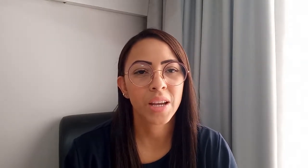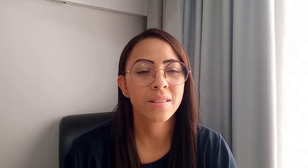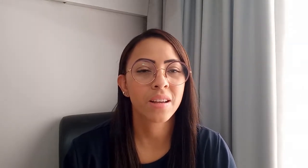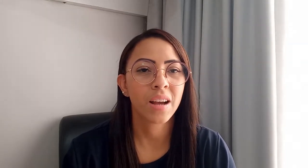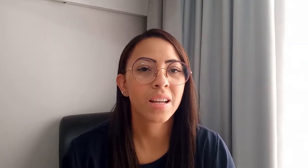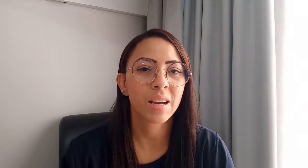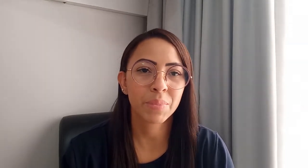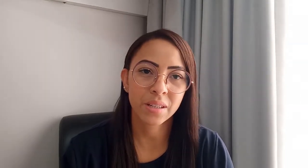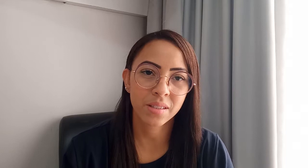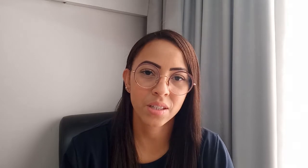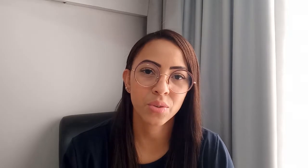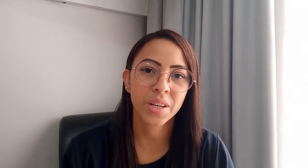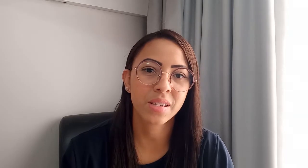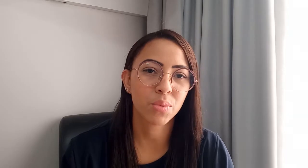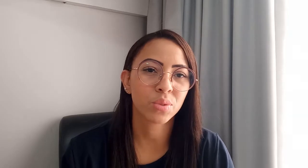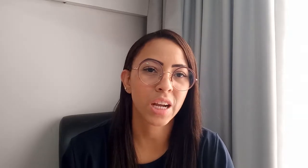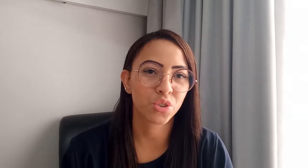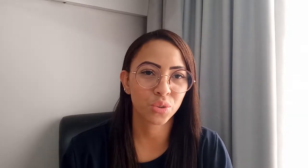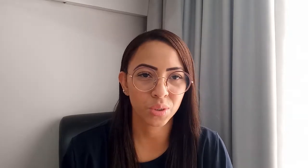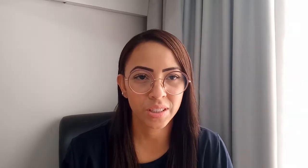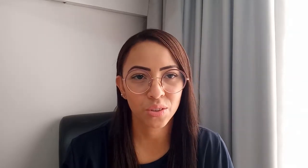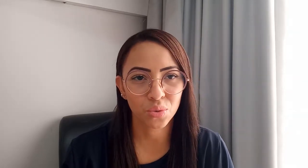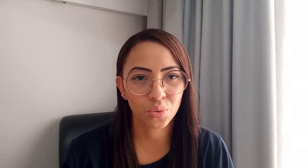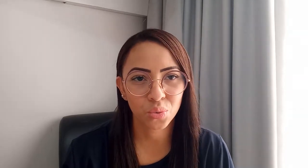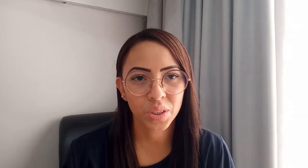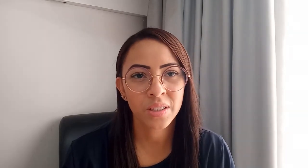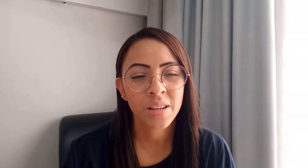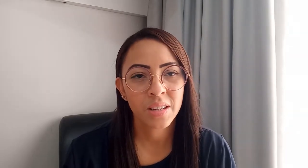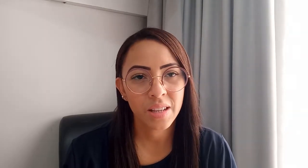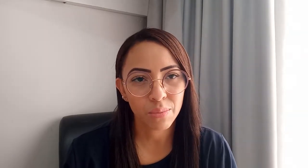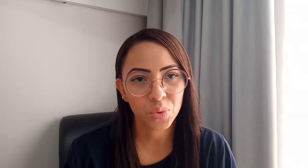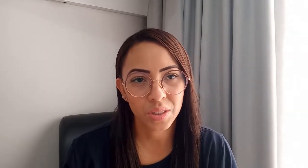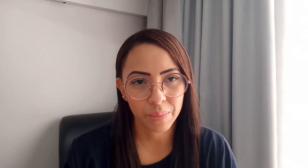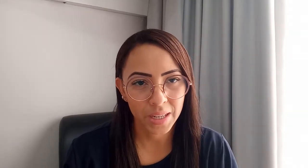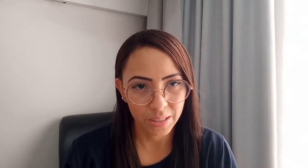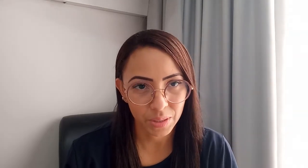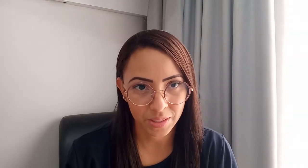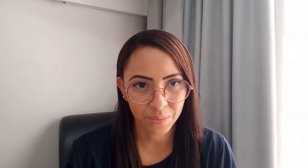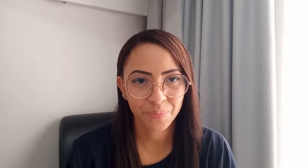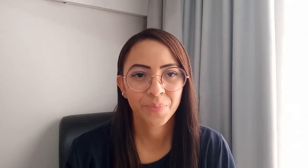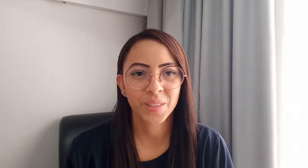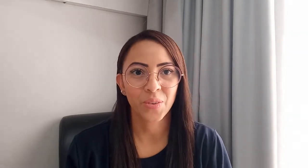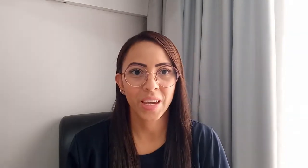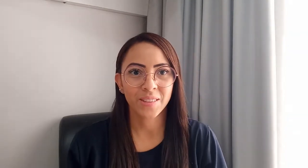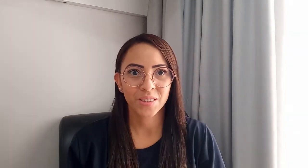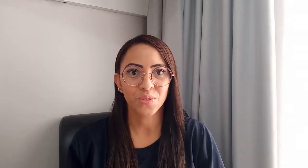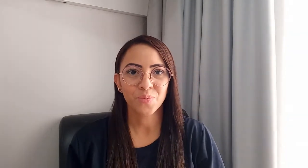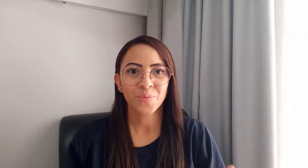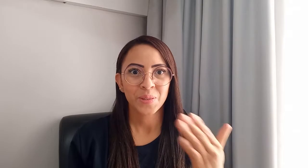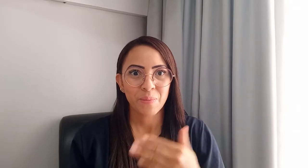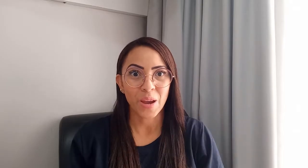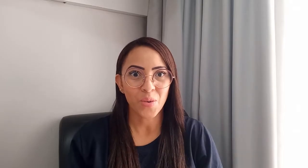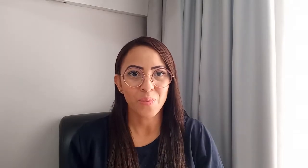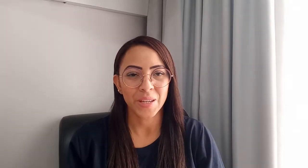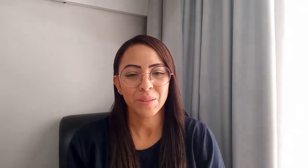essa adaptação e essa montagem toda da estrutura da música para Libras, ok? Então me acompanhe.